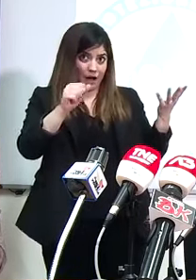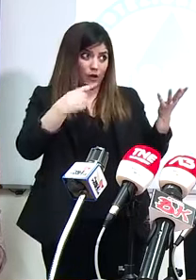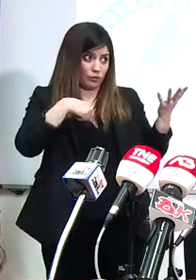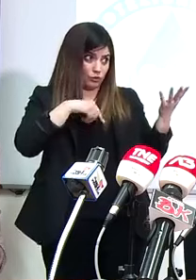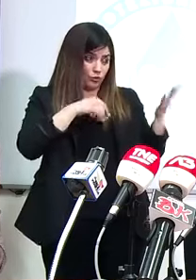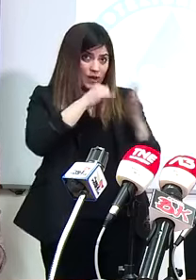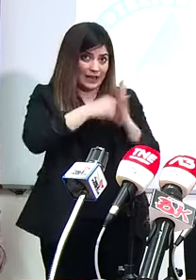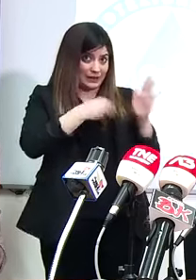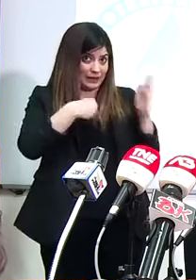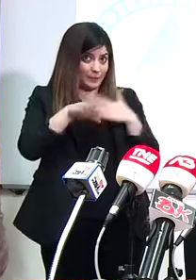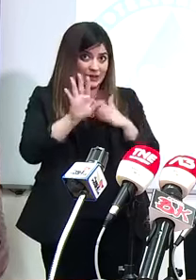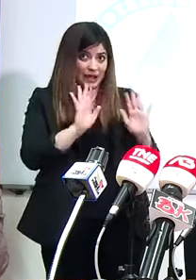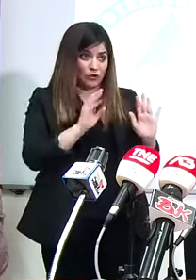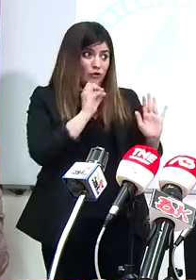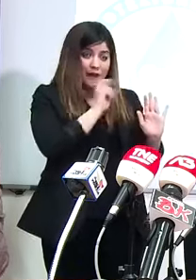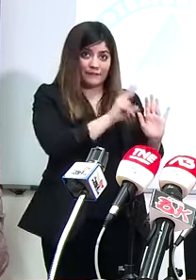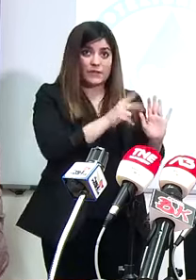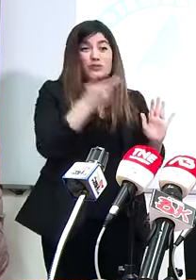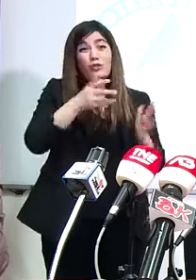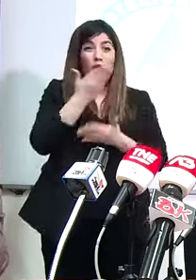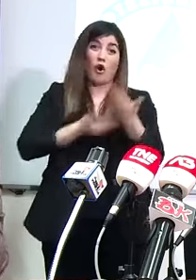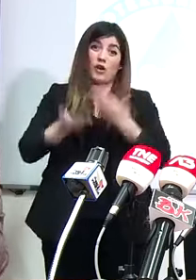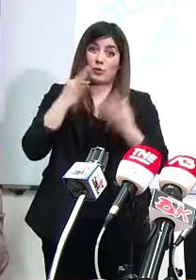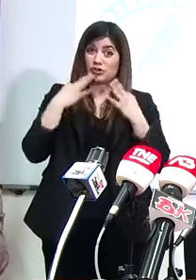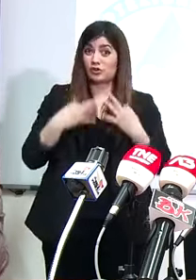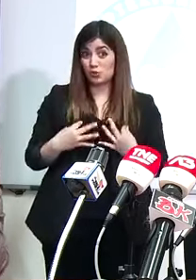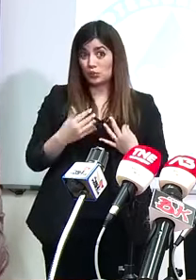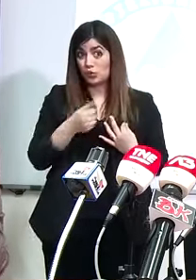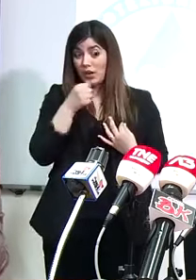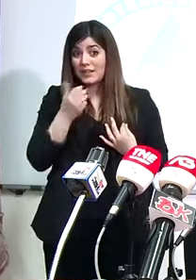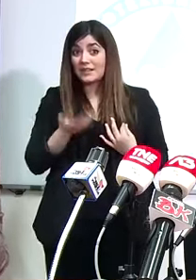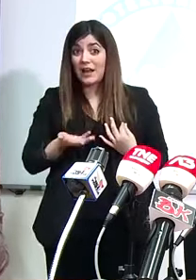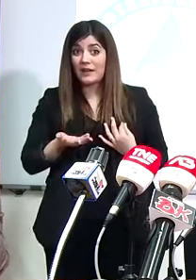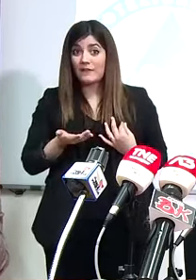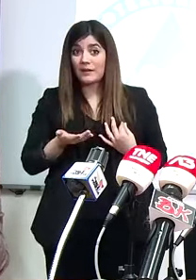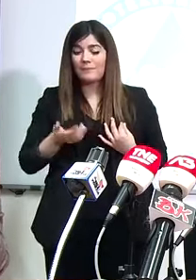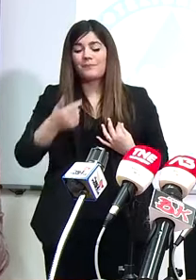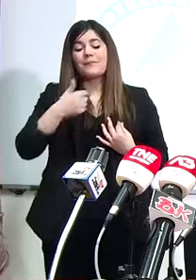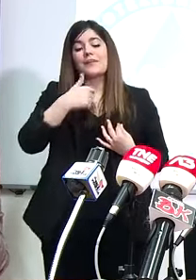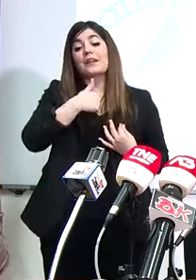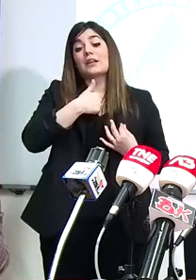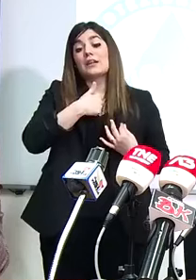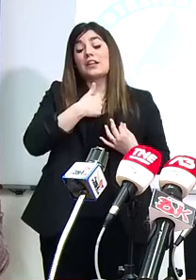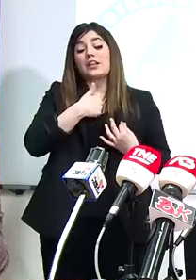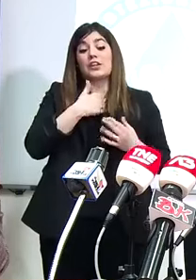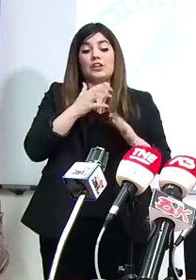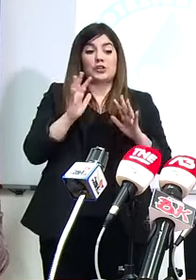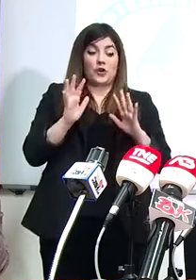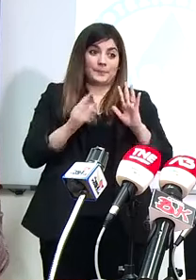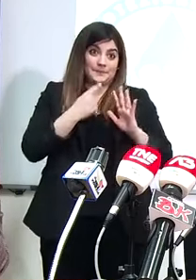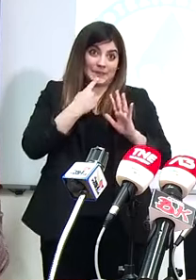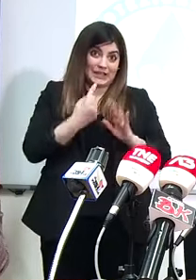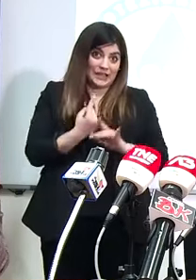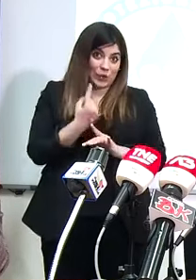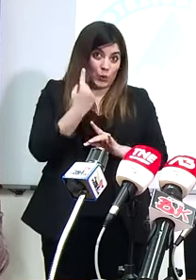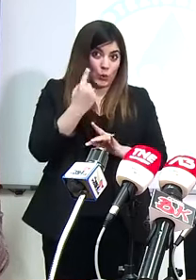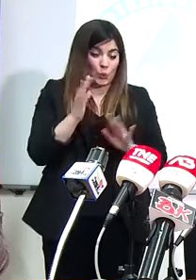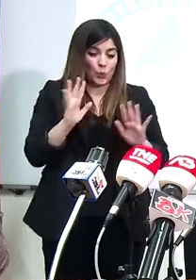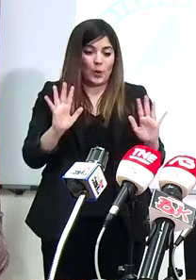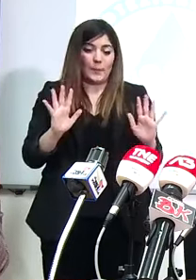per altro posso anche aggiungere una cosa mi permetto di dire una cosa che poi dovrei dire in punta di piedi e ho il massimo rispetto del lavoro della